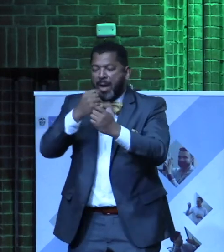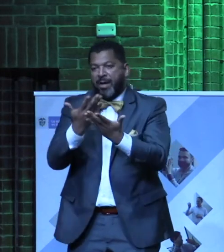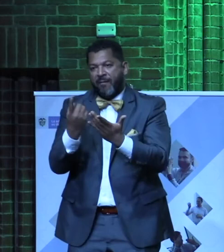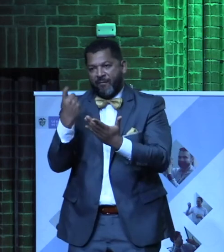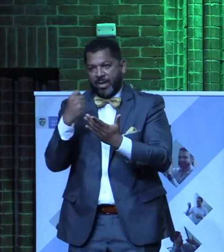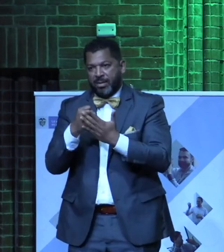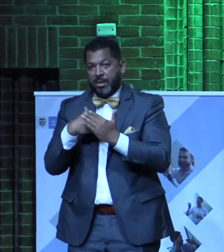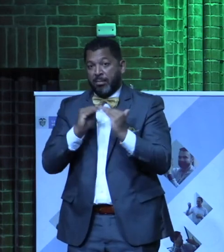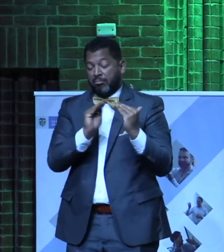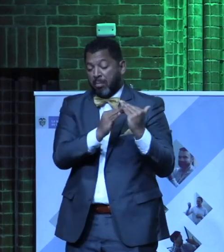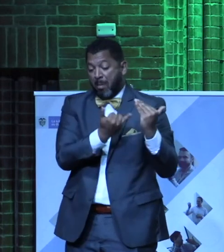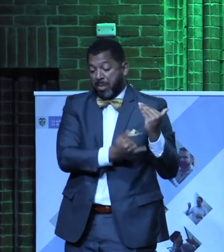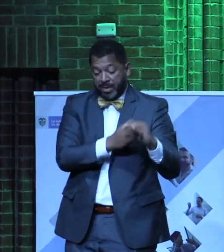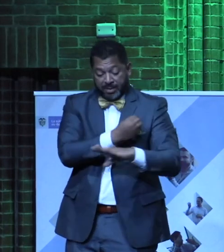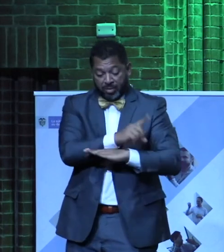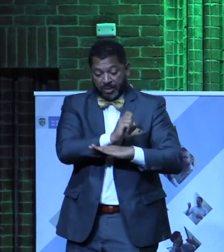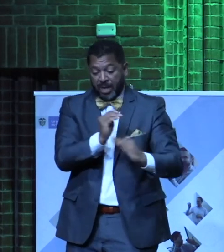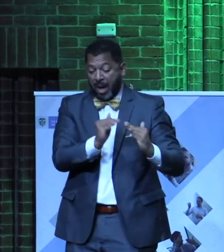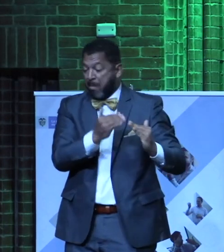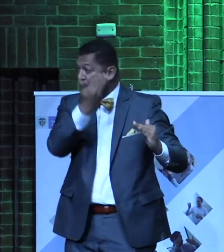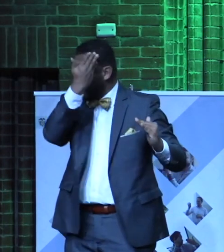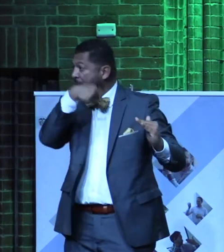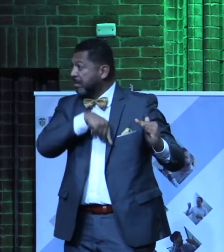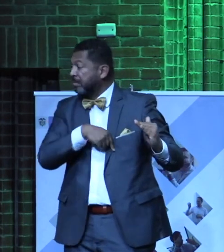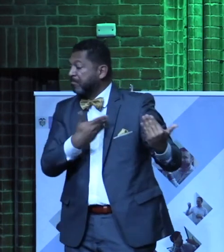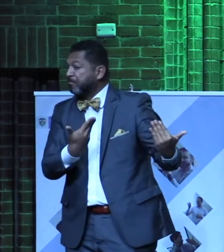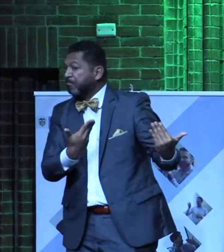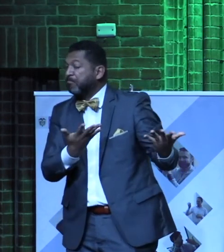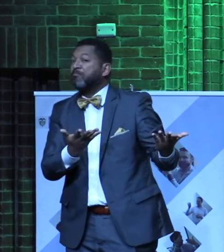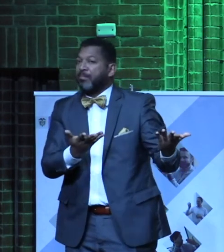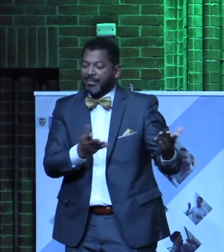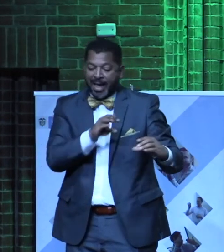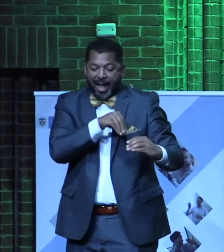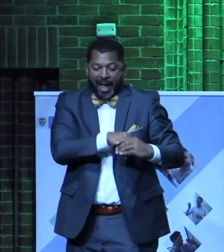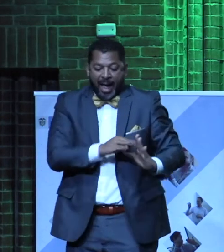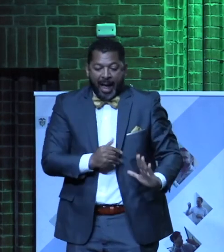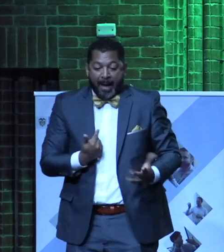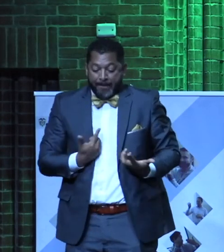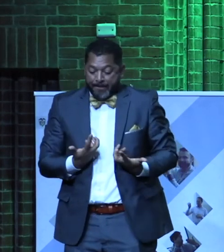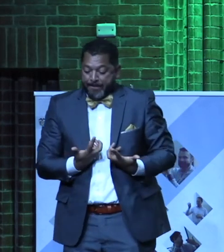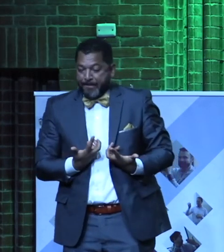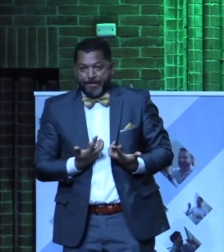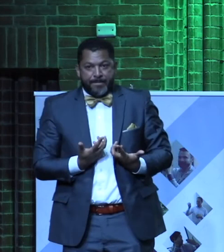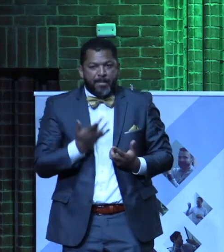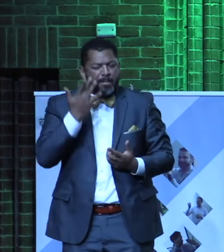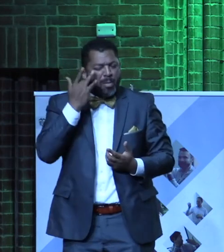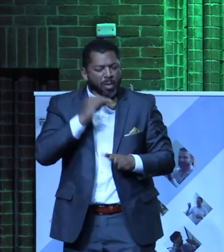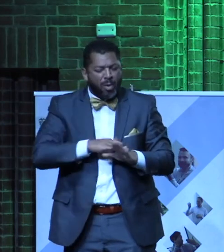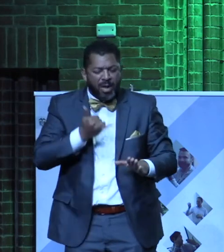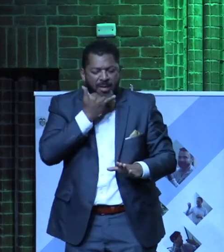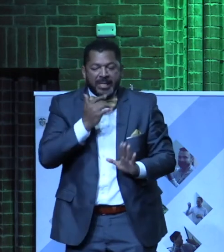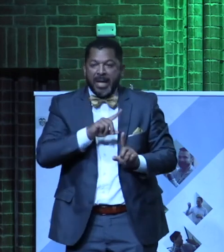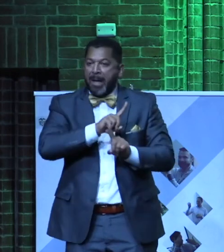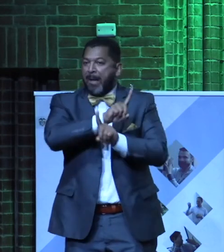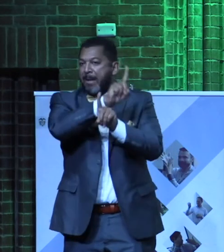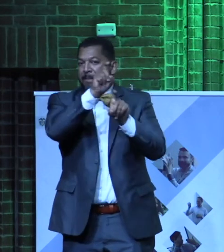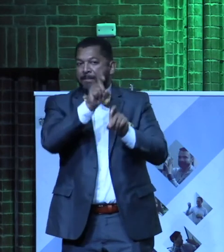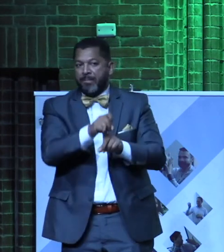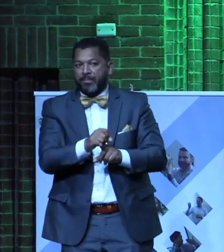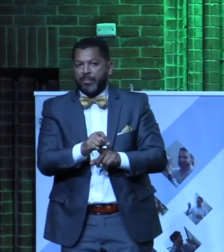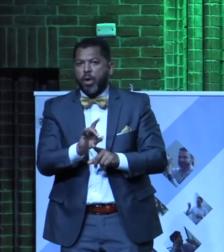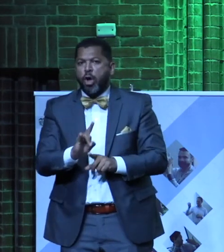están en casa, de 0 a 6 años, por muchas razones que nosotros a bien conocemos,